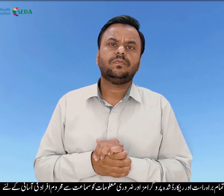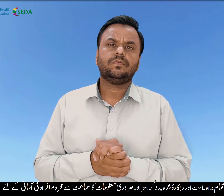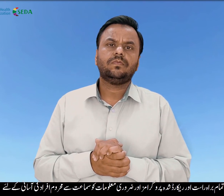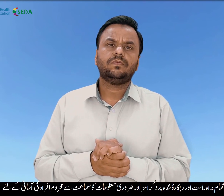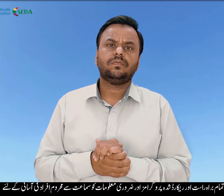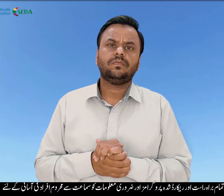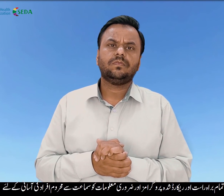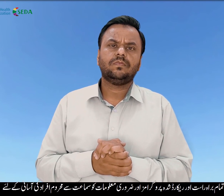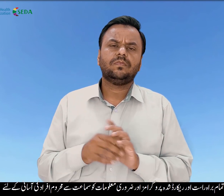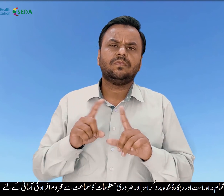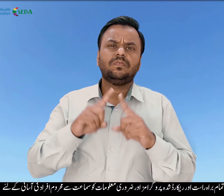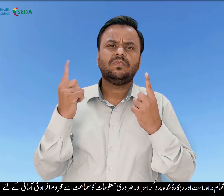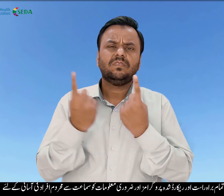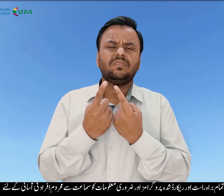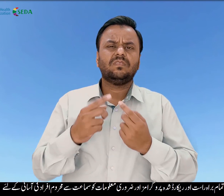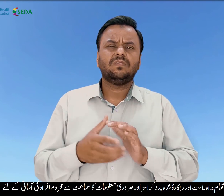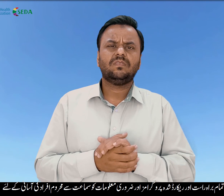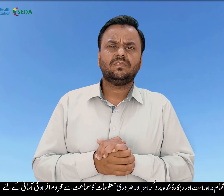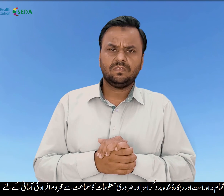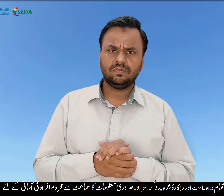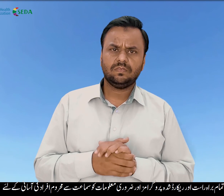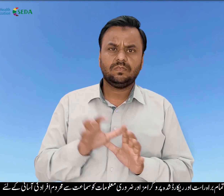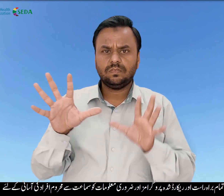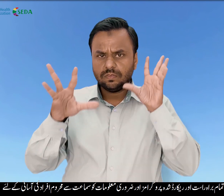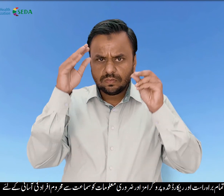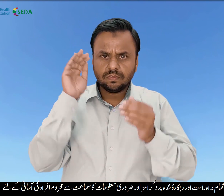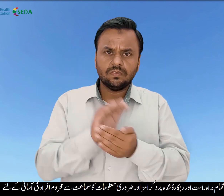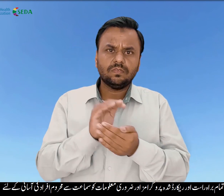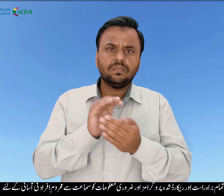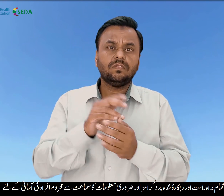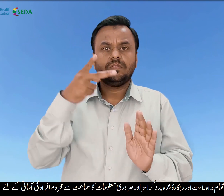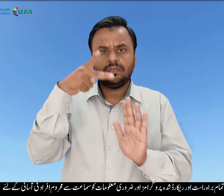تمام براہ راست اور ریکارڈ شدہ پروگرامز اور